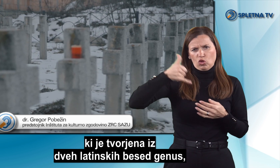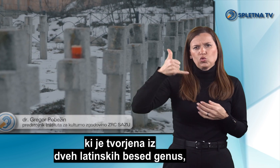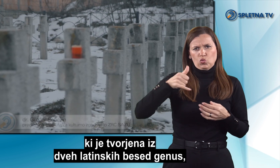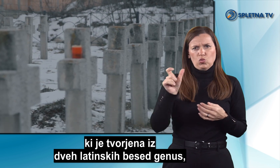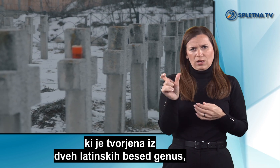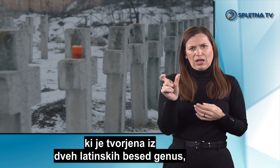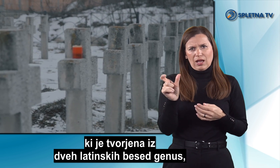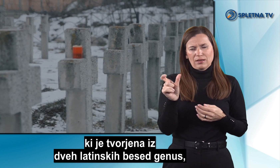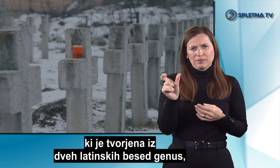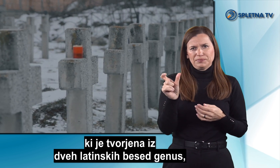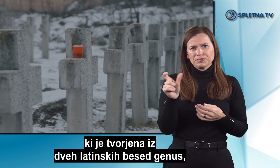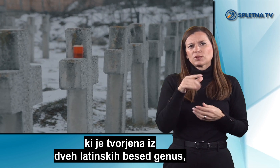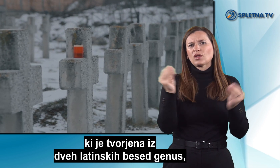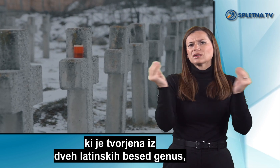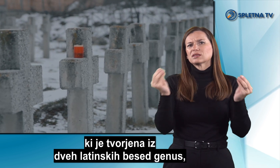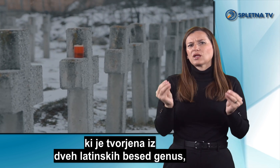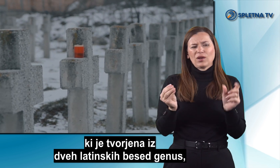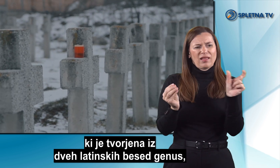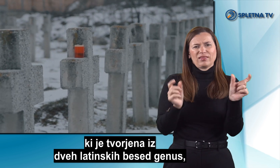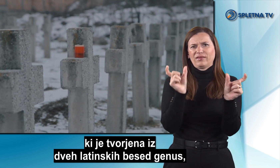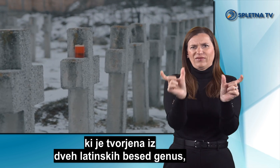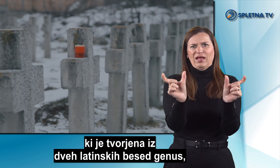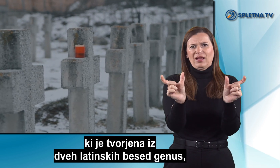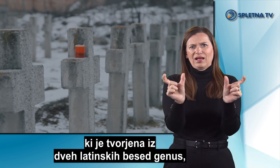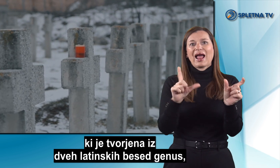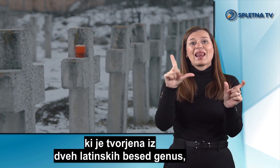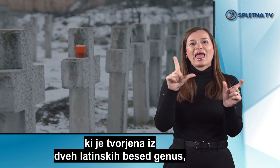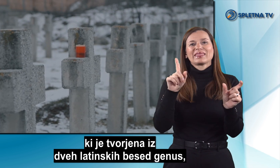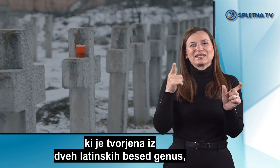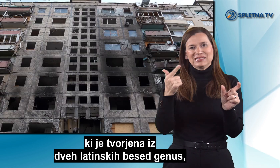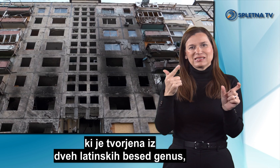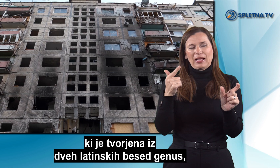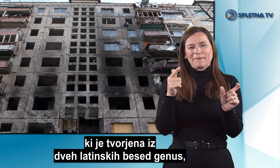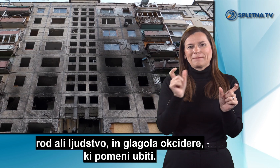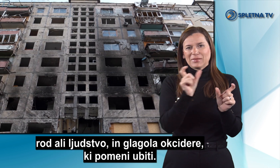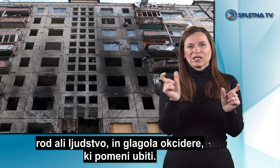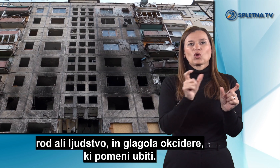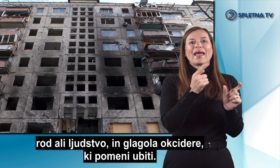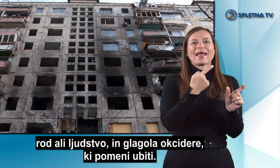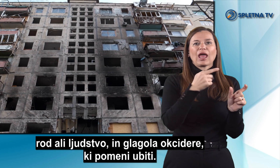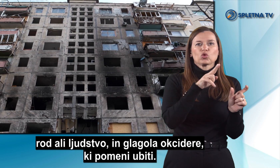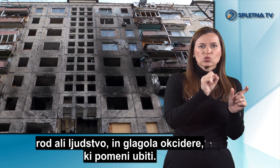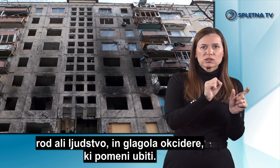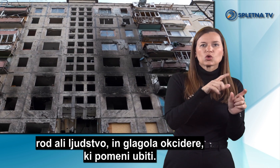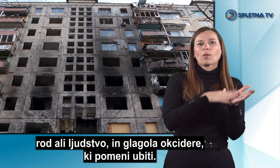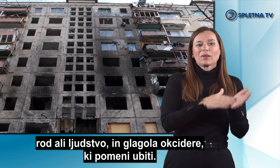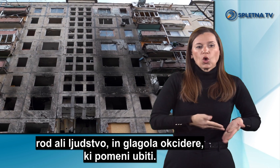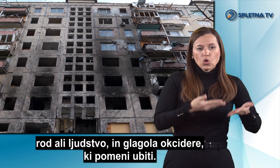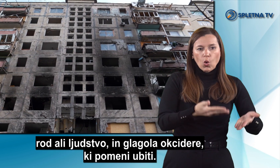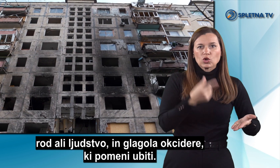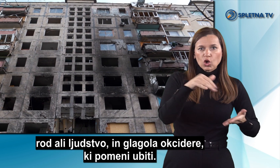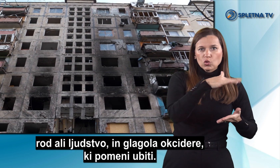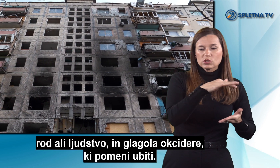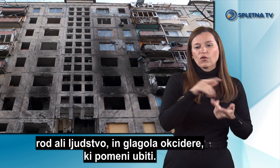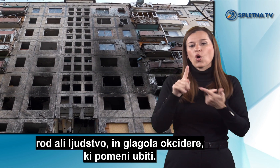tujka, ki je tvorjena iz 2 latinskih besed, genus, rod ali ljudstvo, in